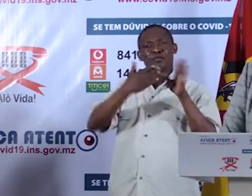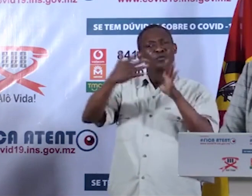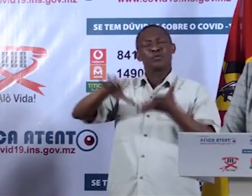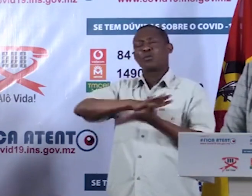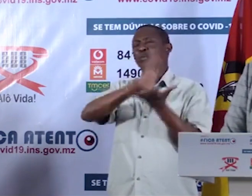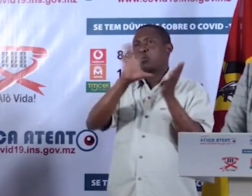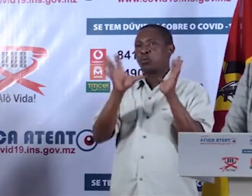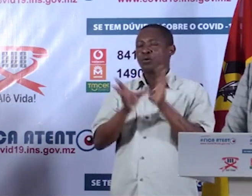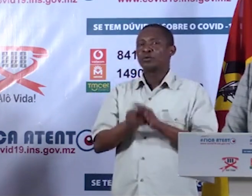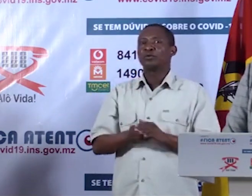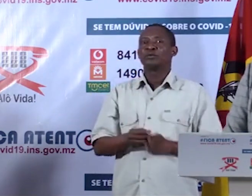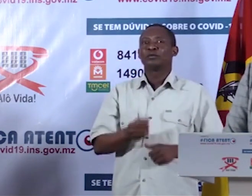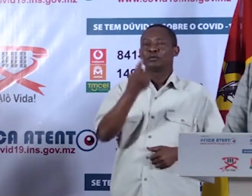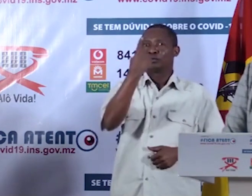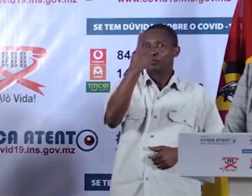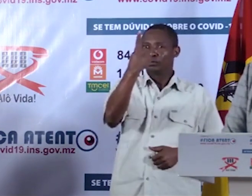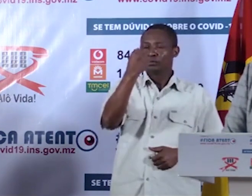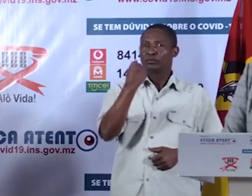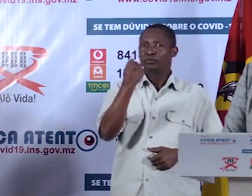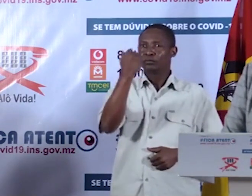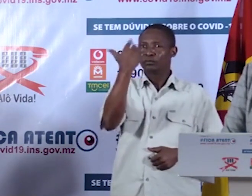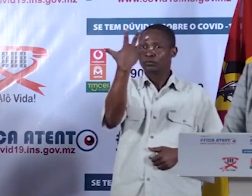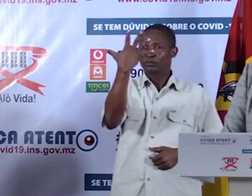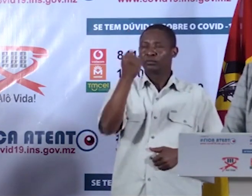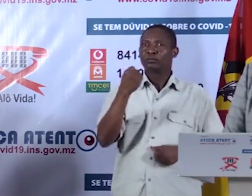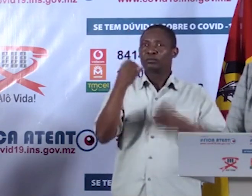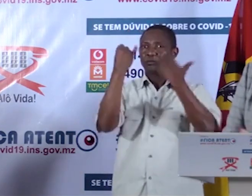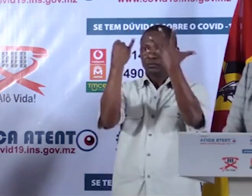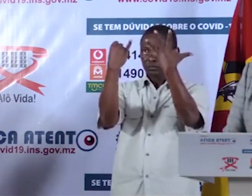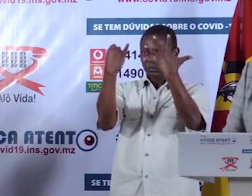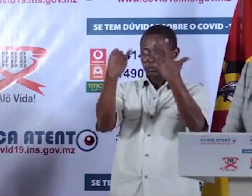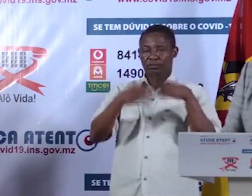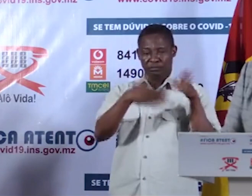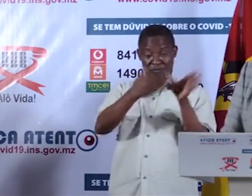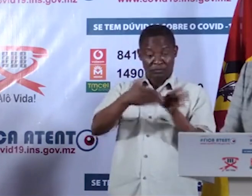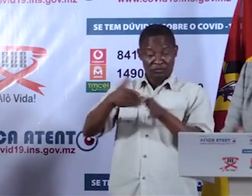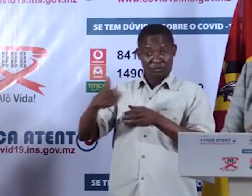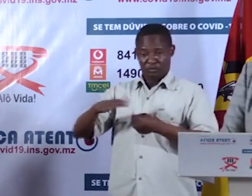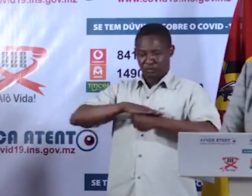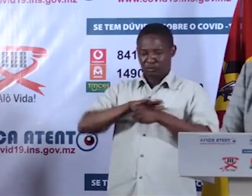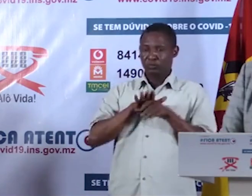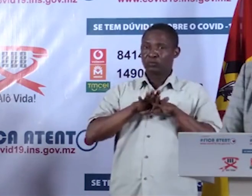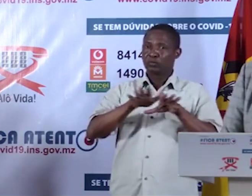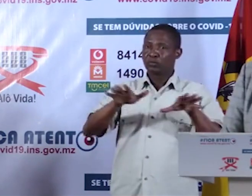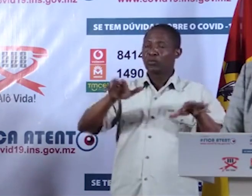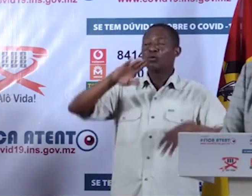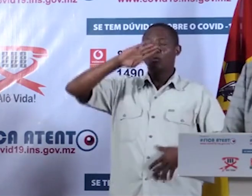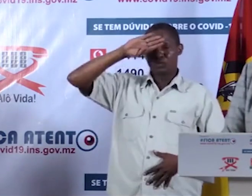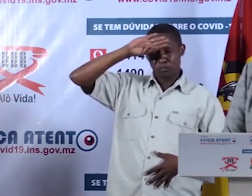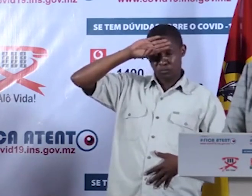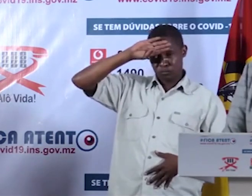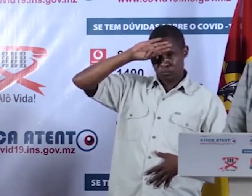de 156 casos positivos que diagnosticamos e registramos, sendo